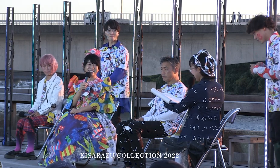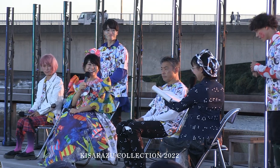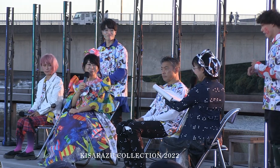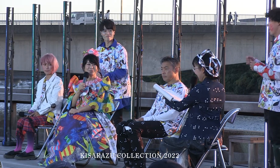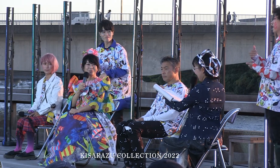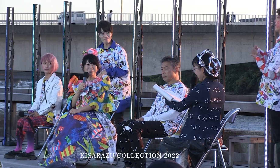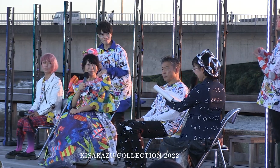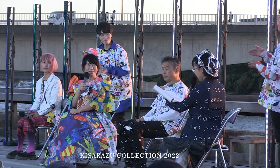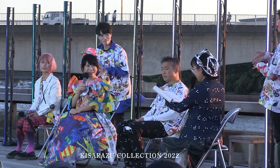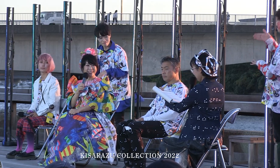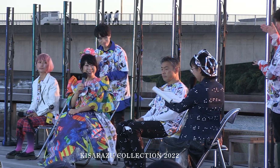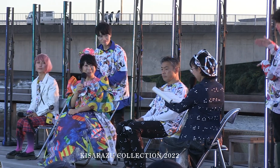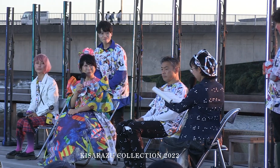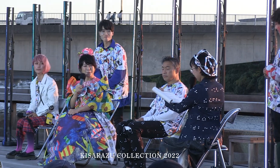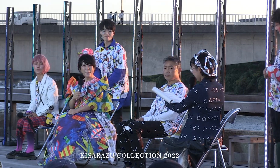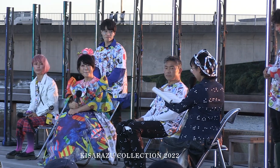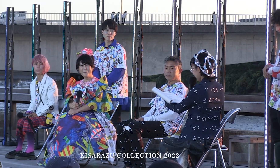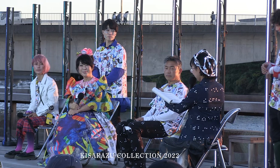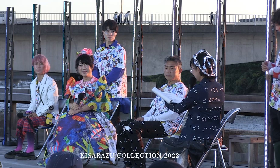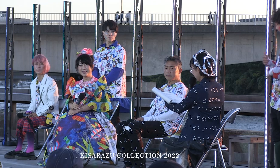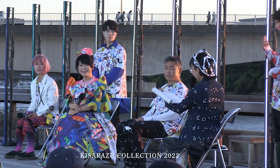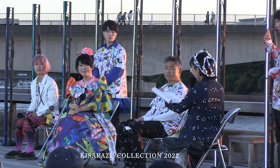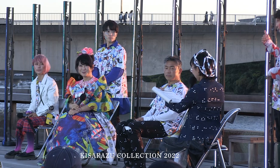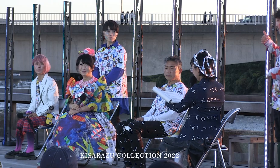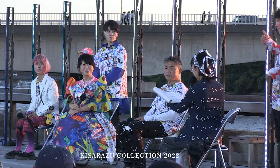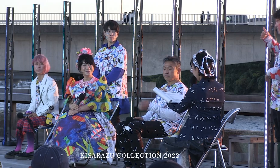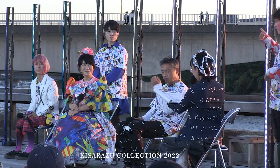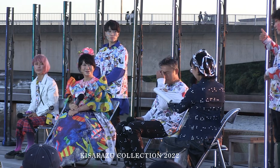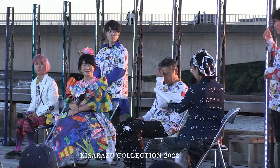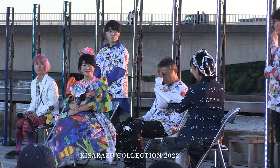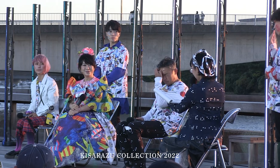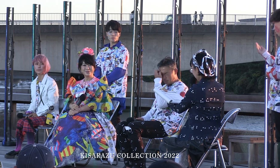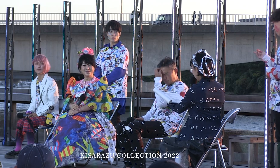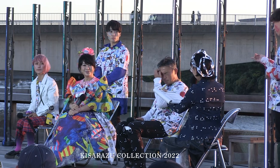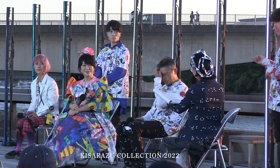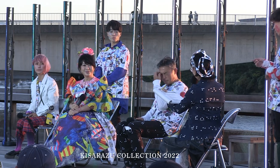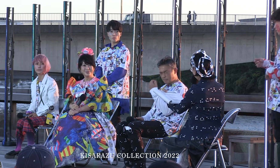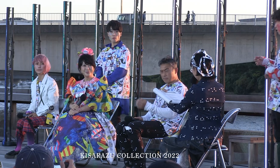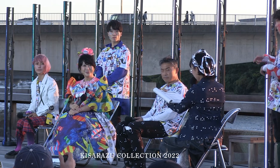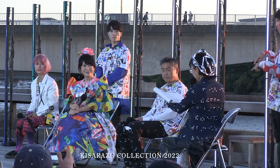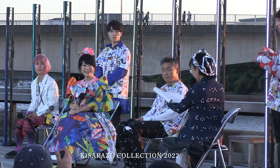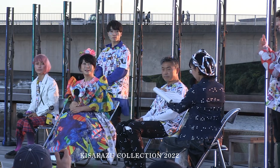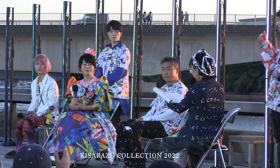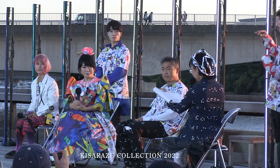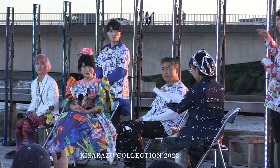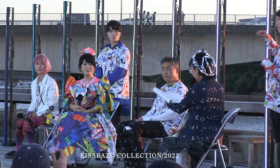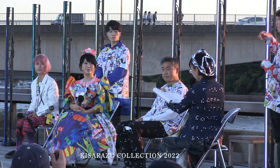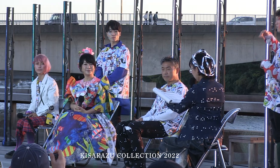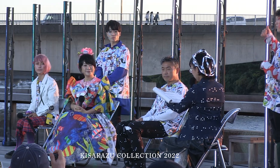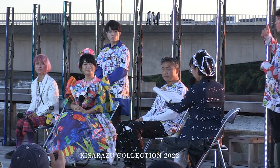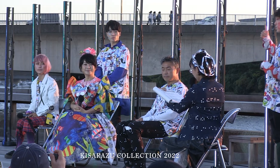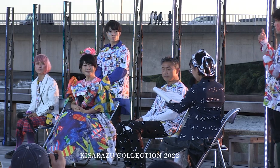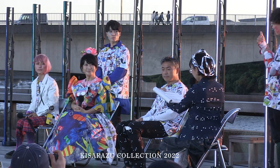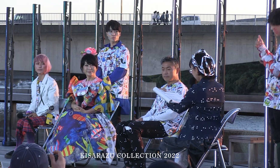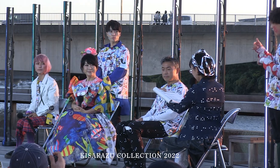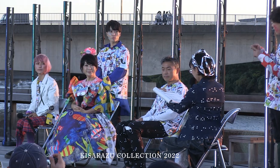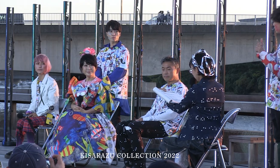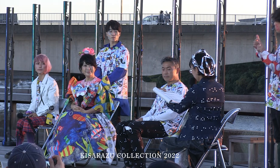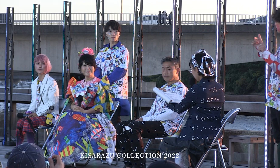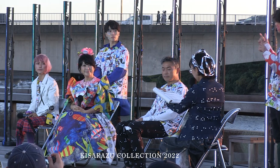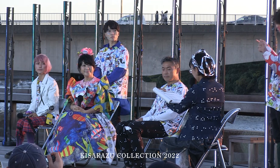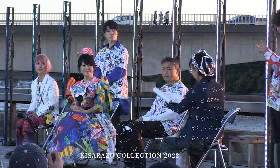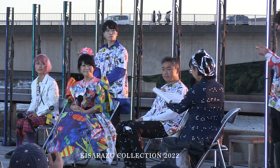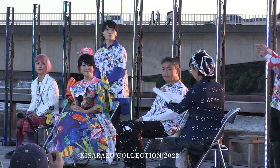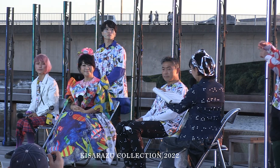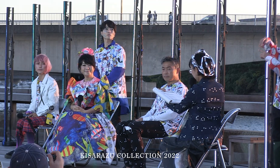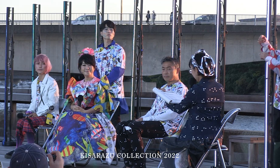。渡辺市長へお聞きしたいのですが、木更津市は LGBTQ についても多様な性